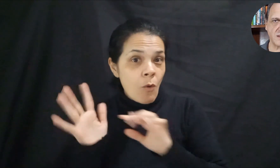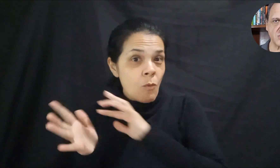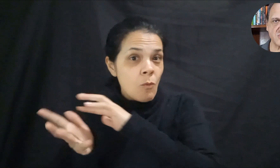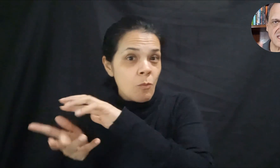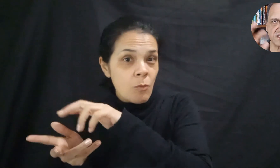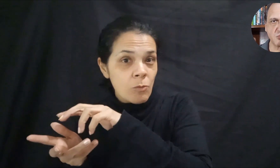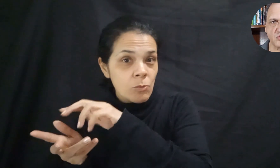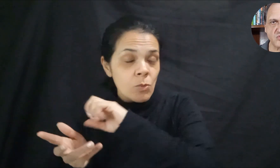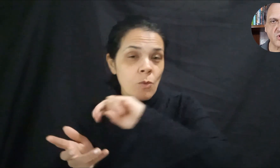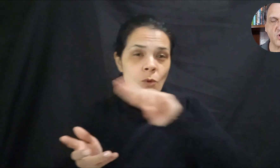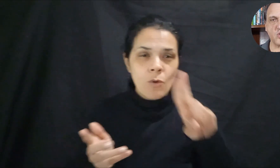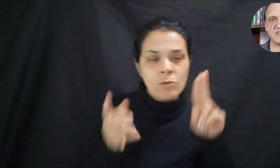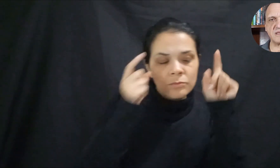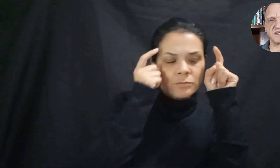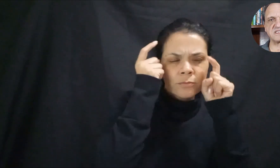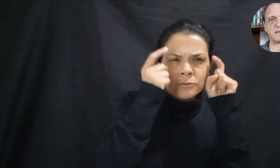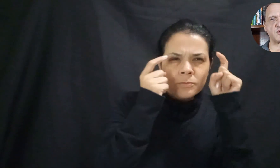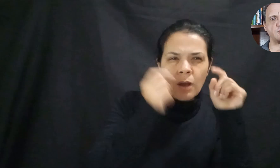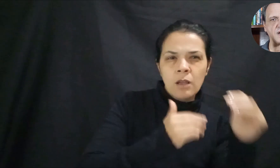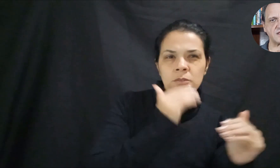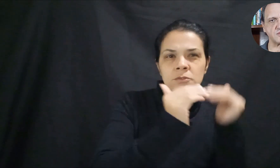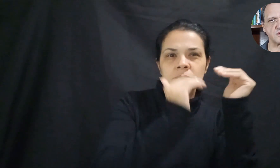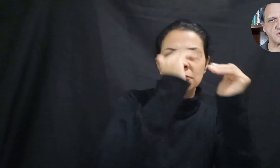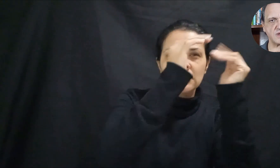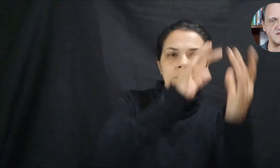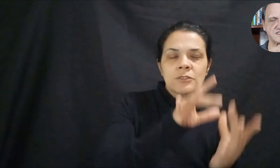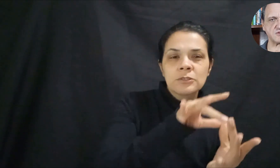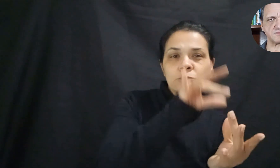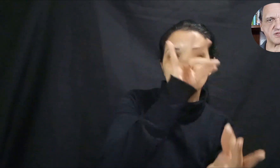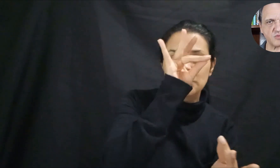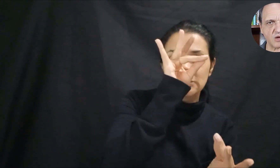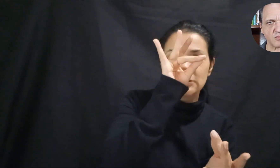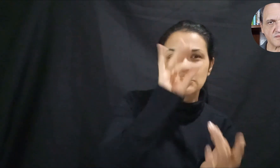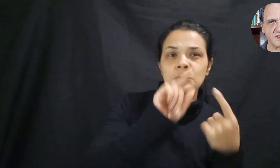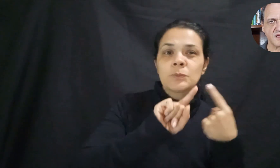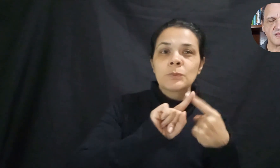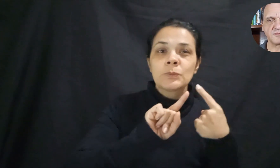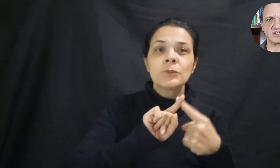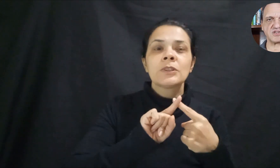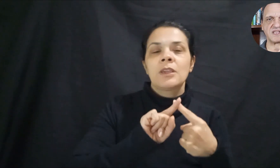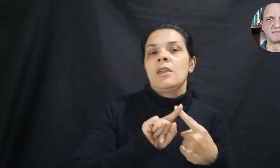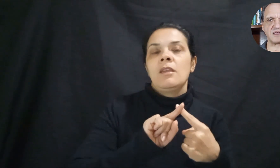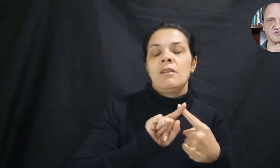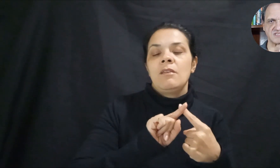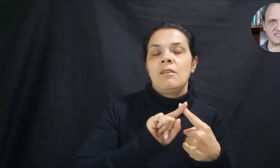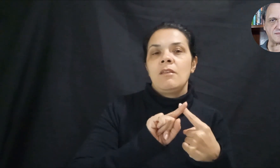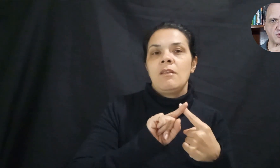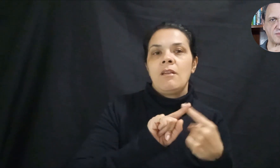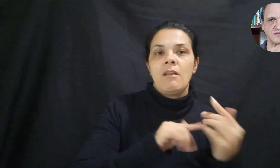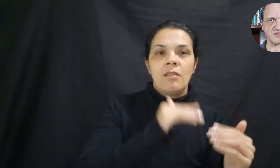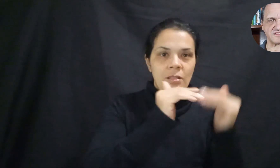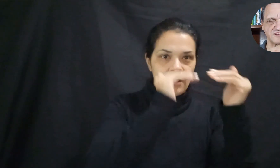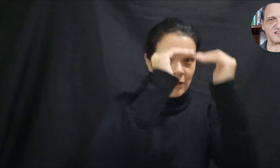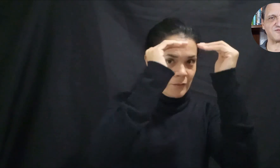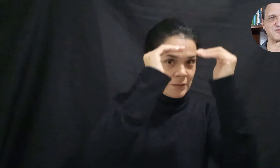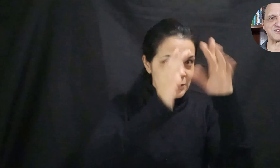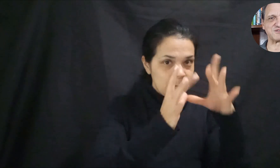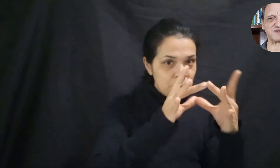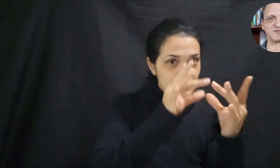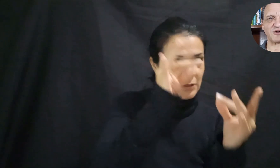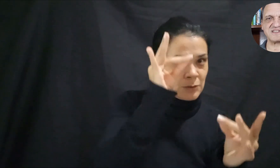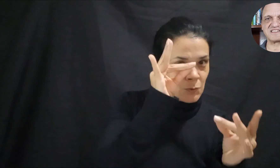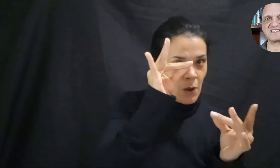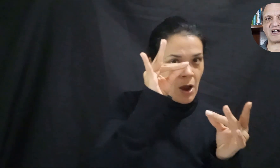um caminho desse mundo, ou de repente está preocupado com a elevação espiritual. Porque nós sabemos, quem está preocupado com a